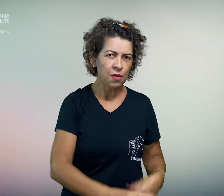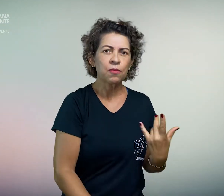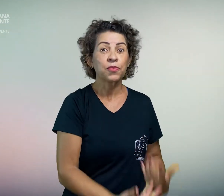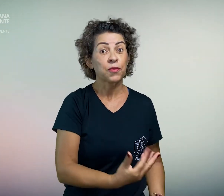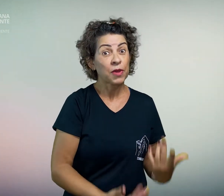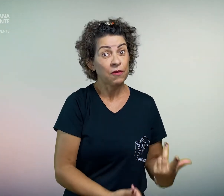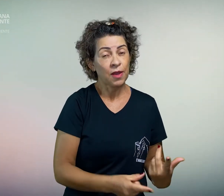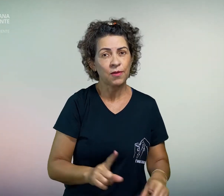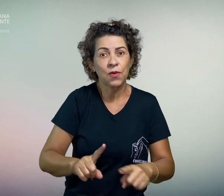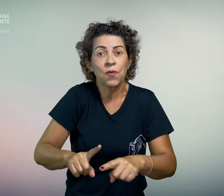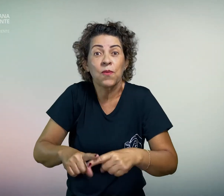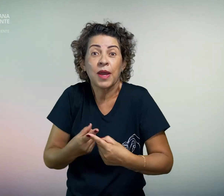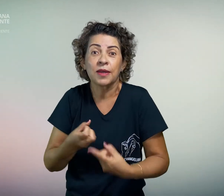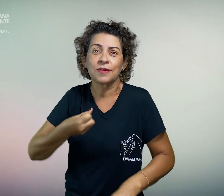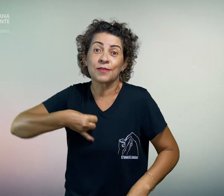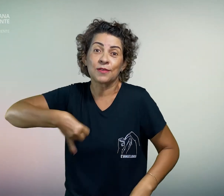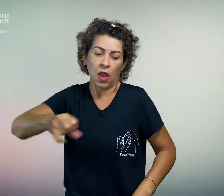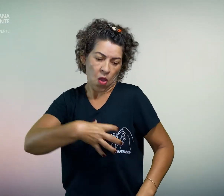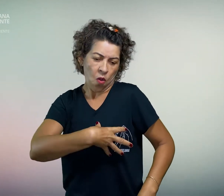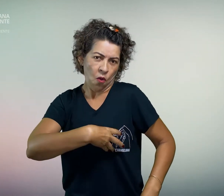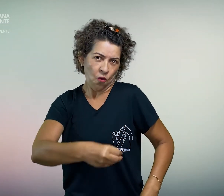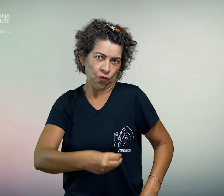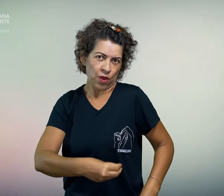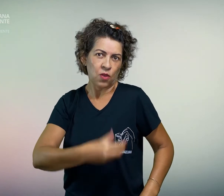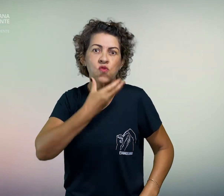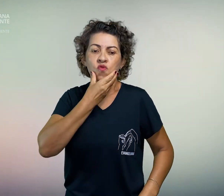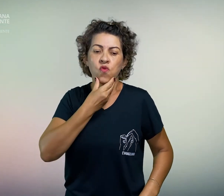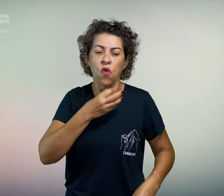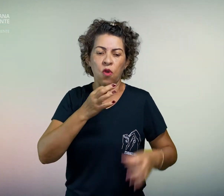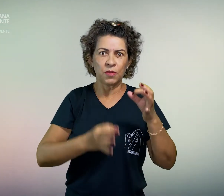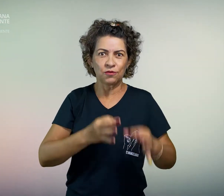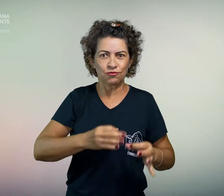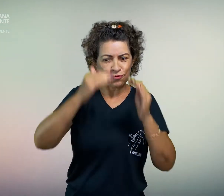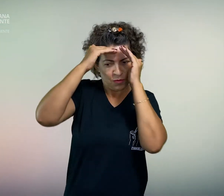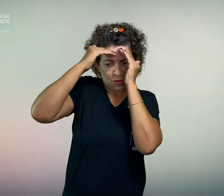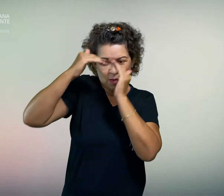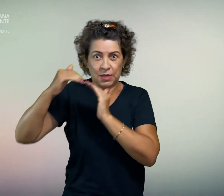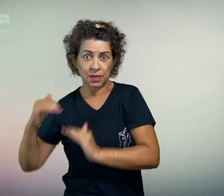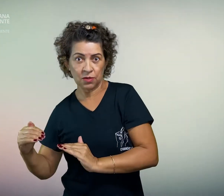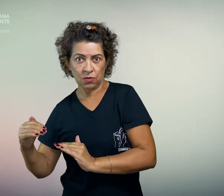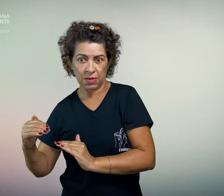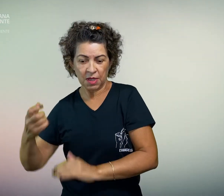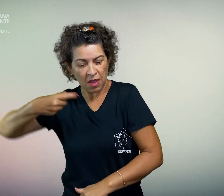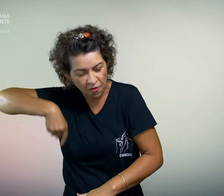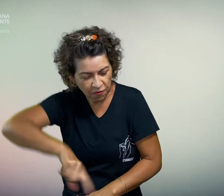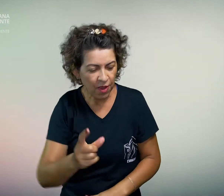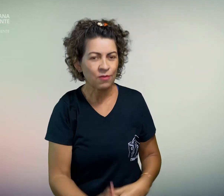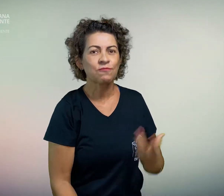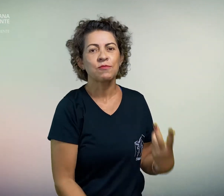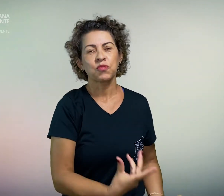E se o filho de um justo decidir viver injustamente, Deus o condenará.